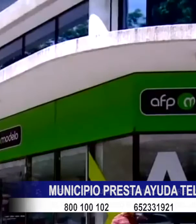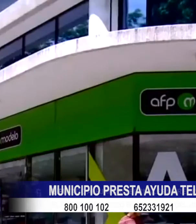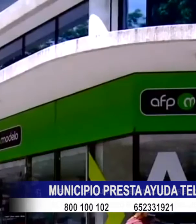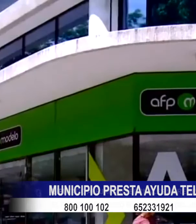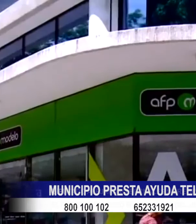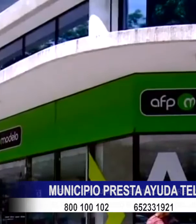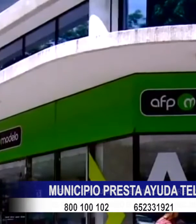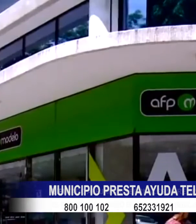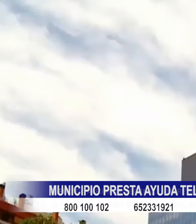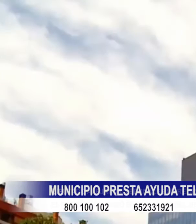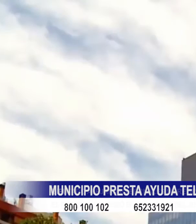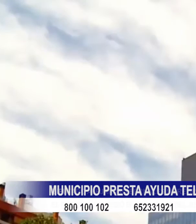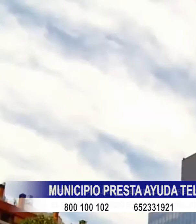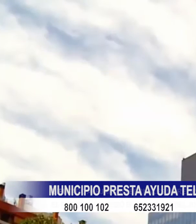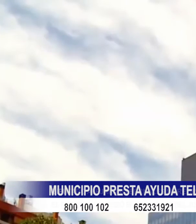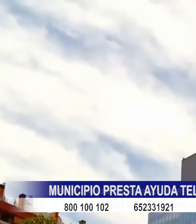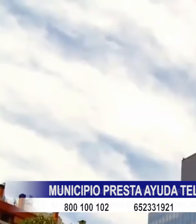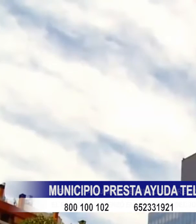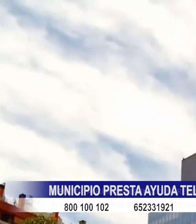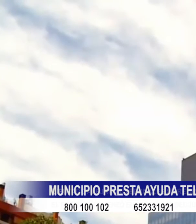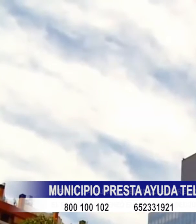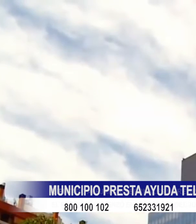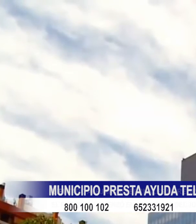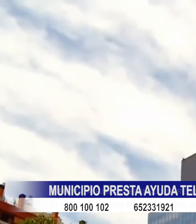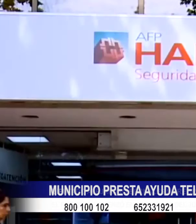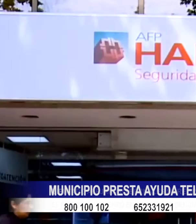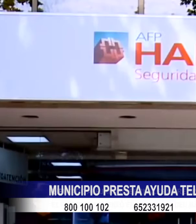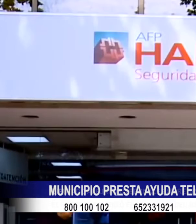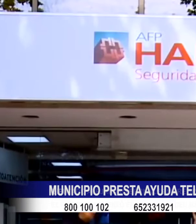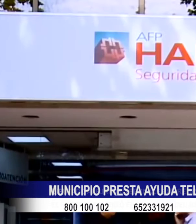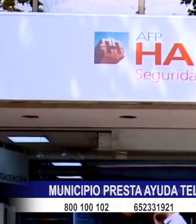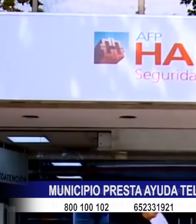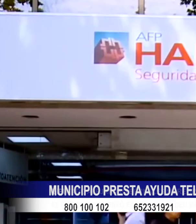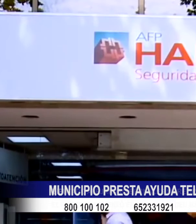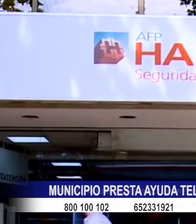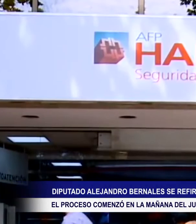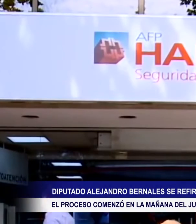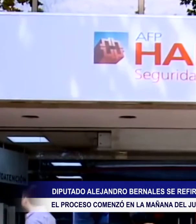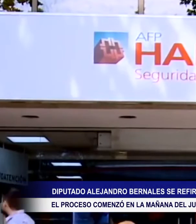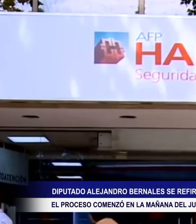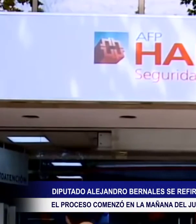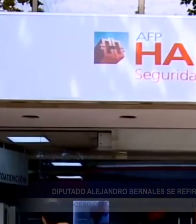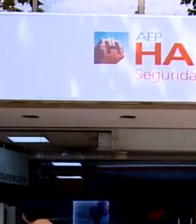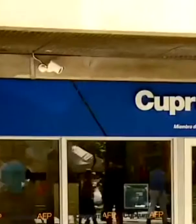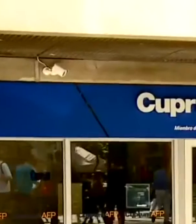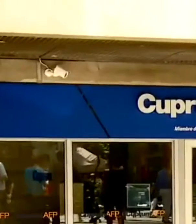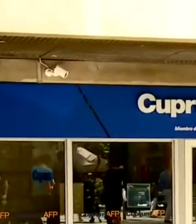de lunes a viernes de 9 a 17 horas y el sábado de 9 a 13 horas